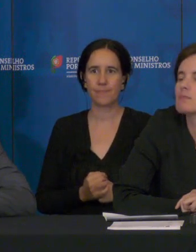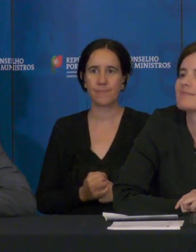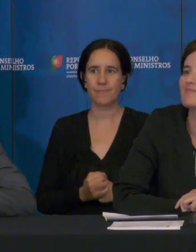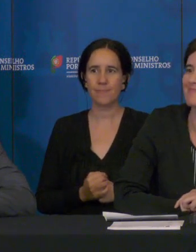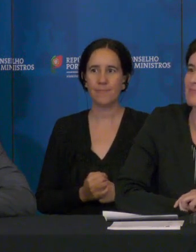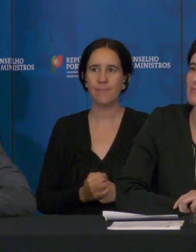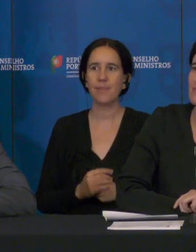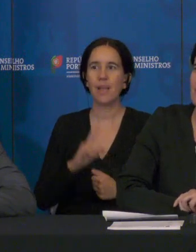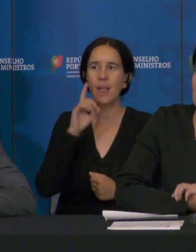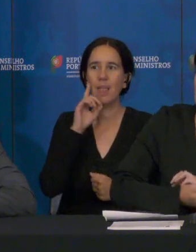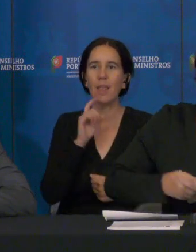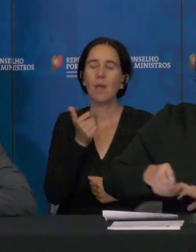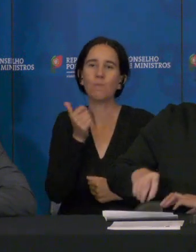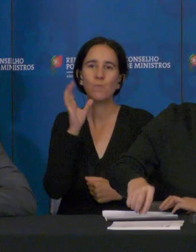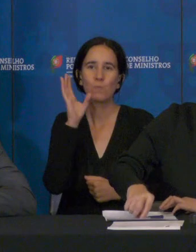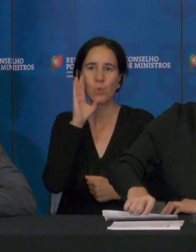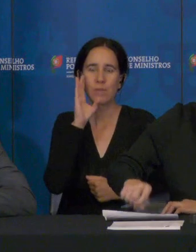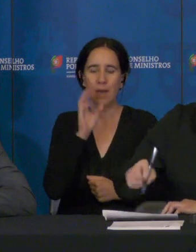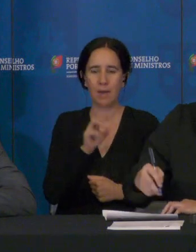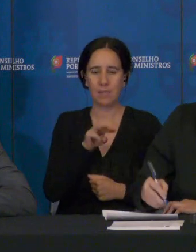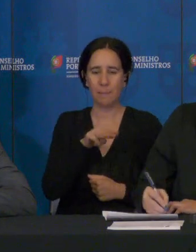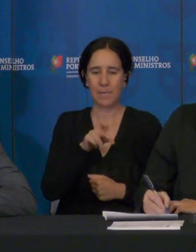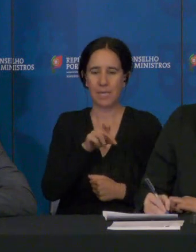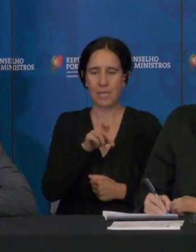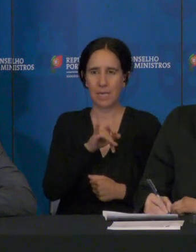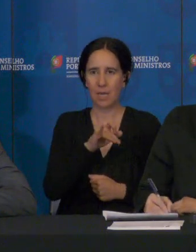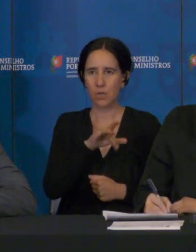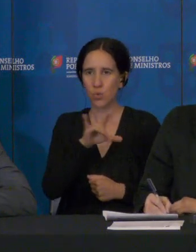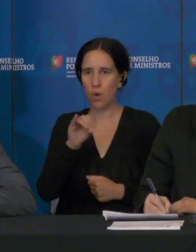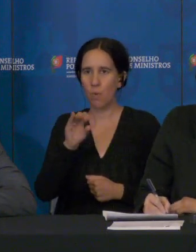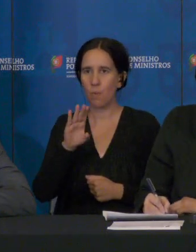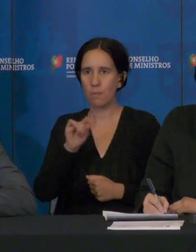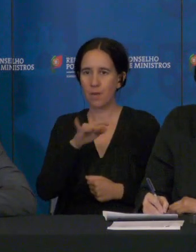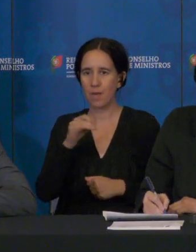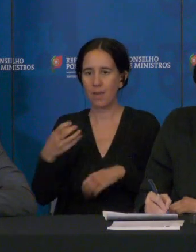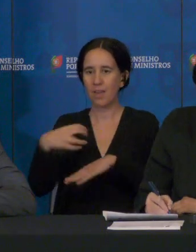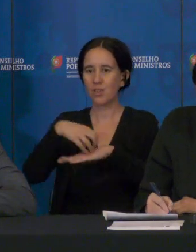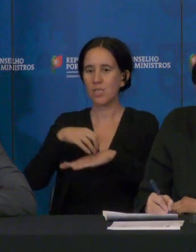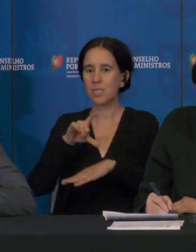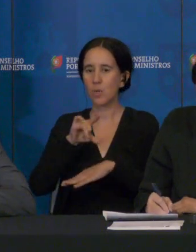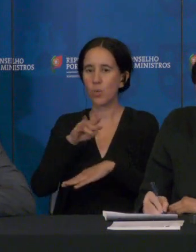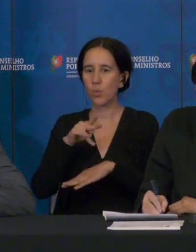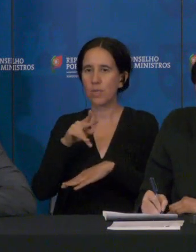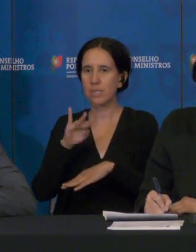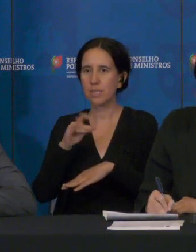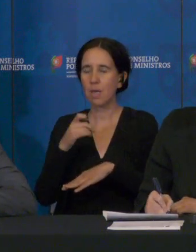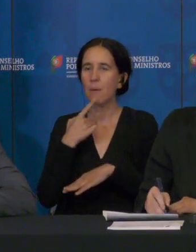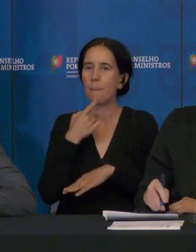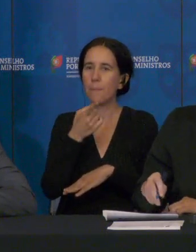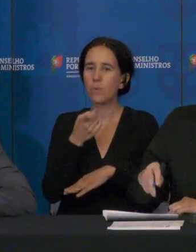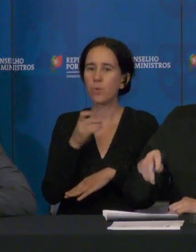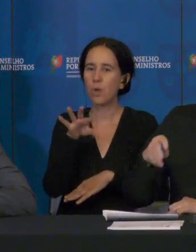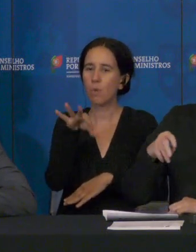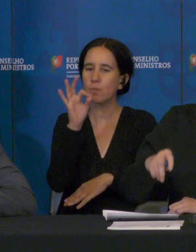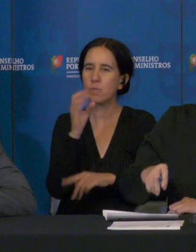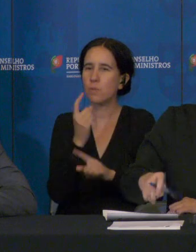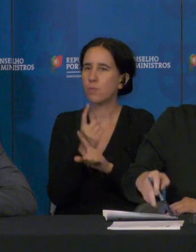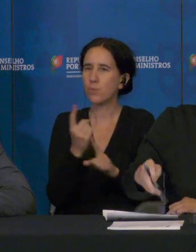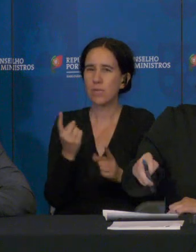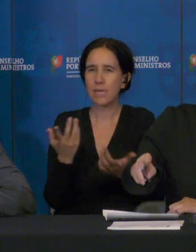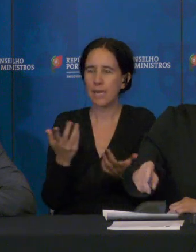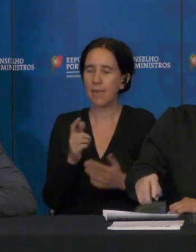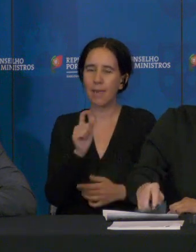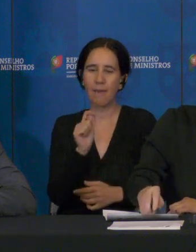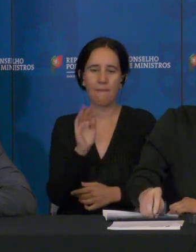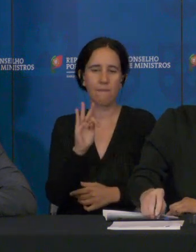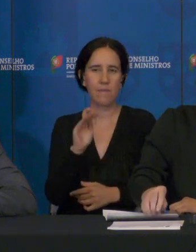Boa tarde, Maria João Pereira, para a Agência Lusa. Perguntava então o porquê desta opção para a